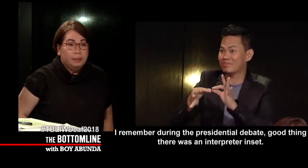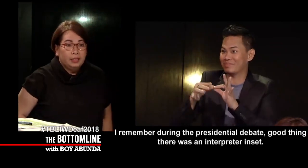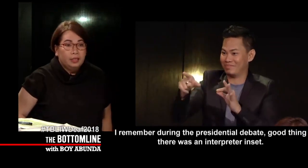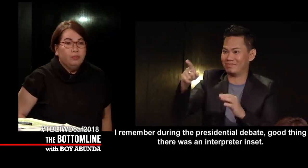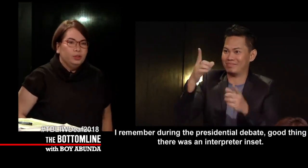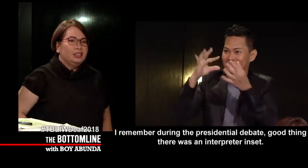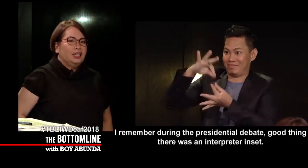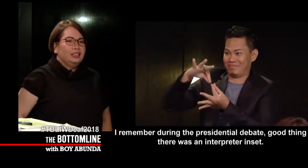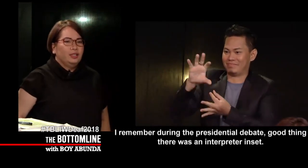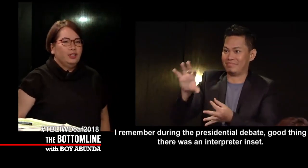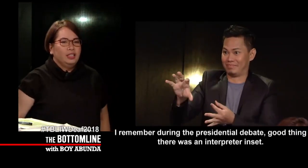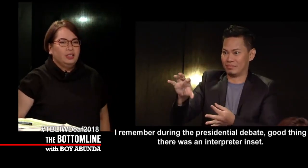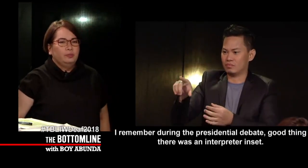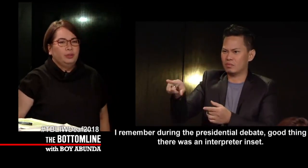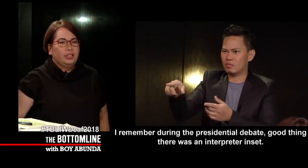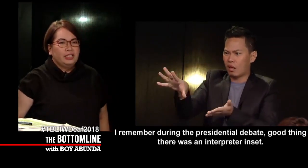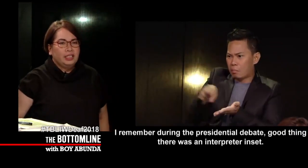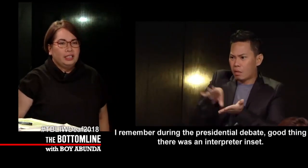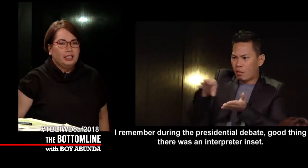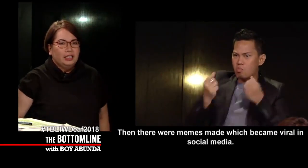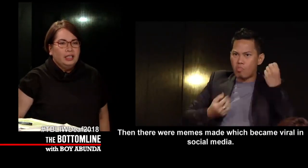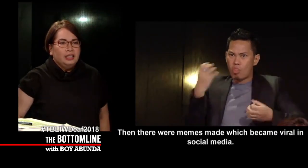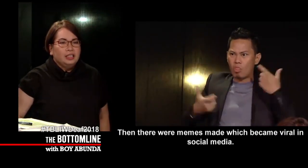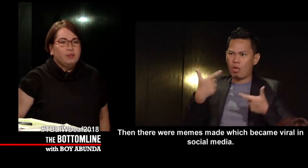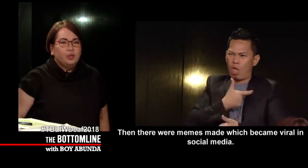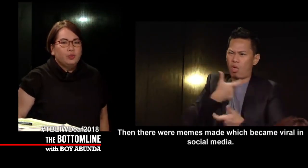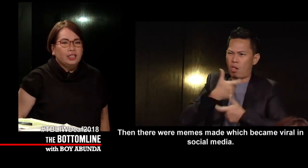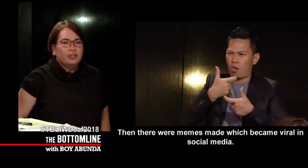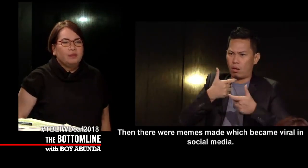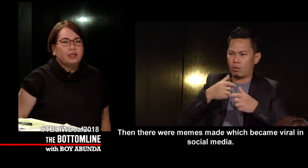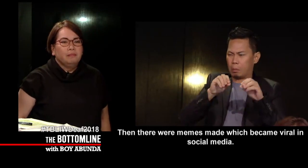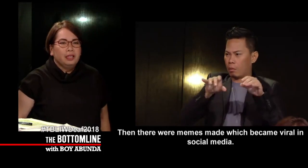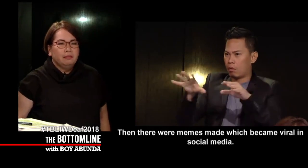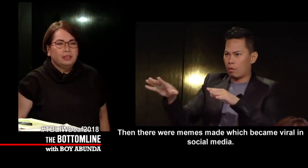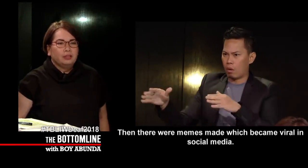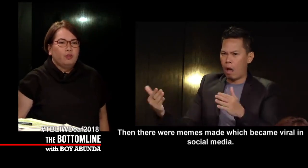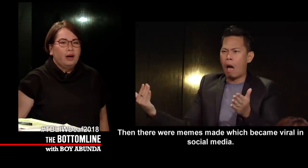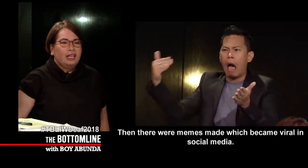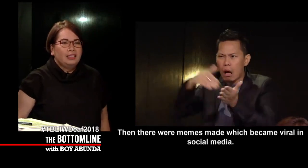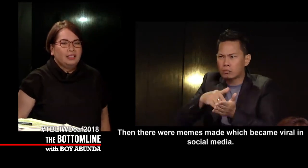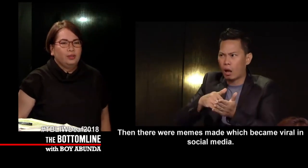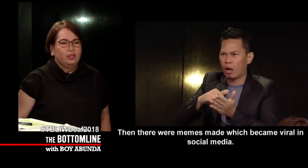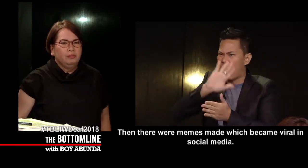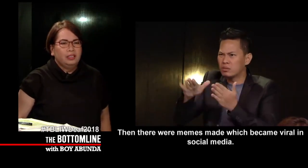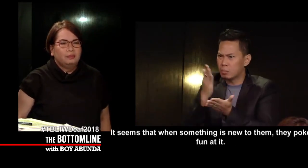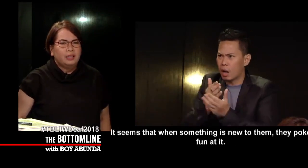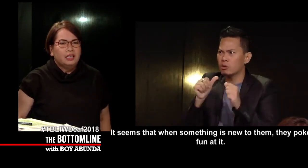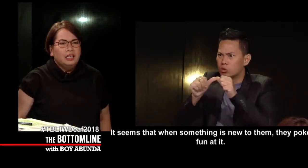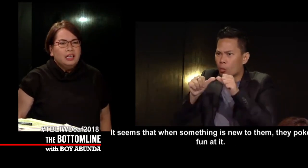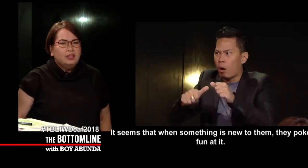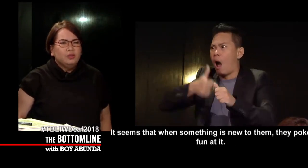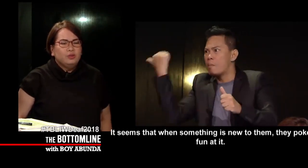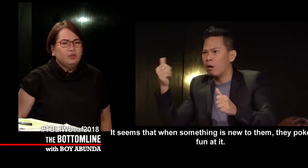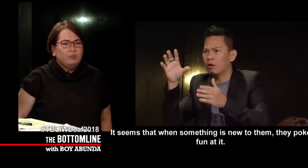presidential debate, buti na lang nagkaroon ng interpreter inset. Tapos meron po nagkaroon ng mga memes, kumalat sa social media,